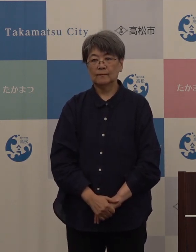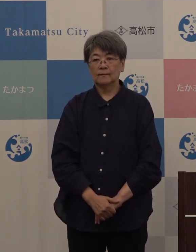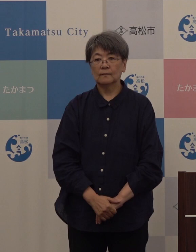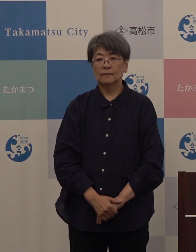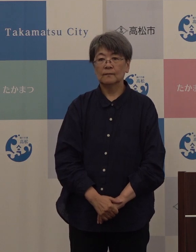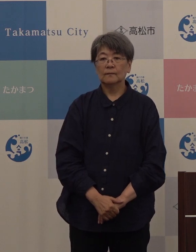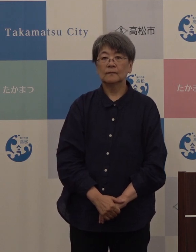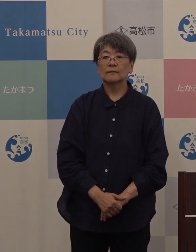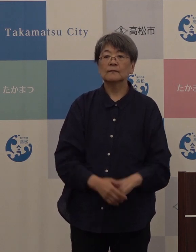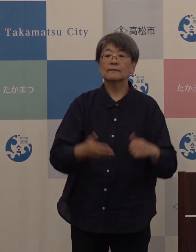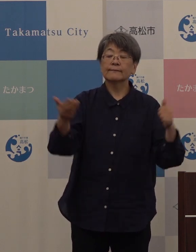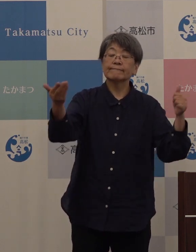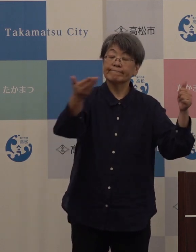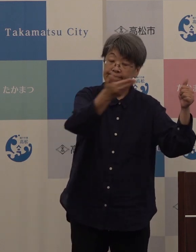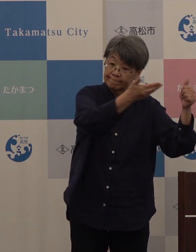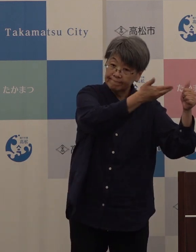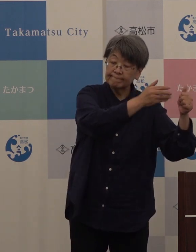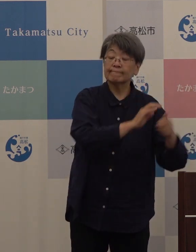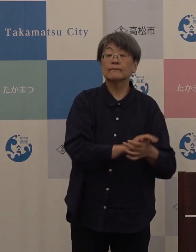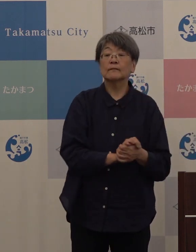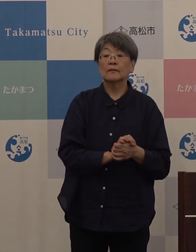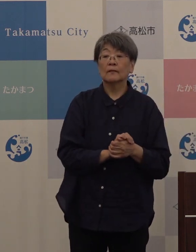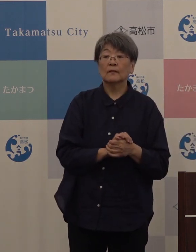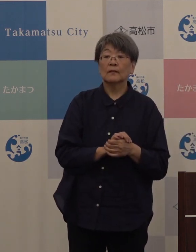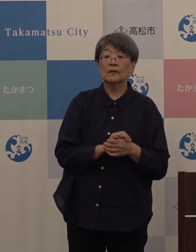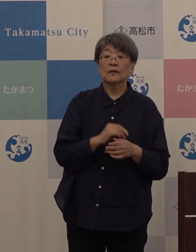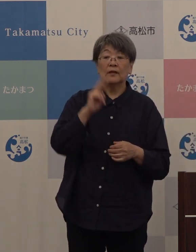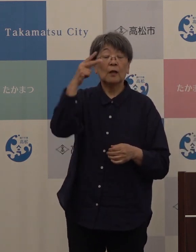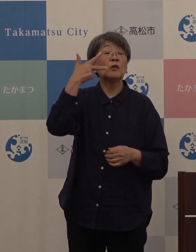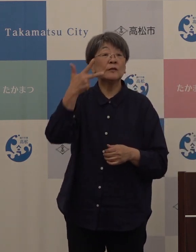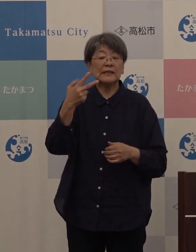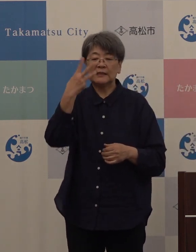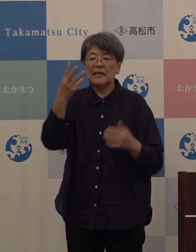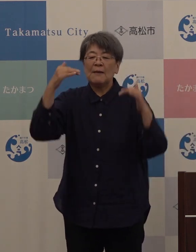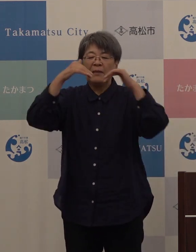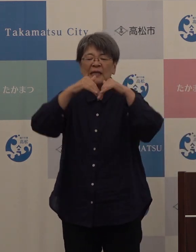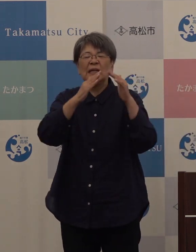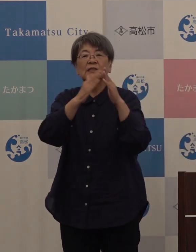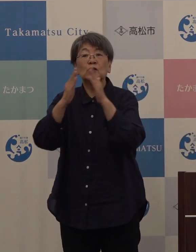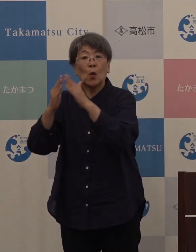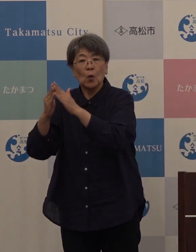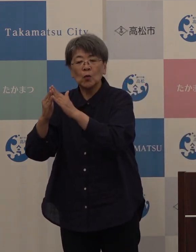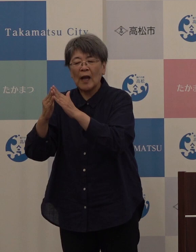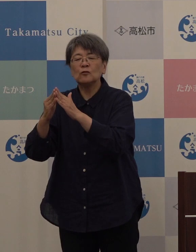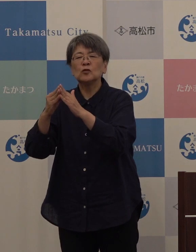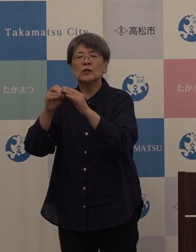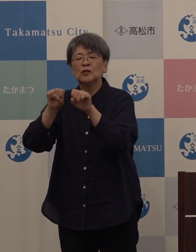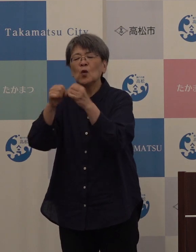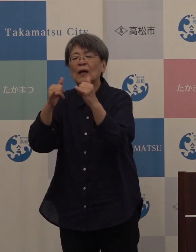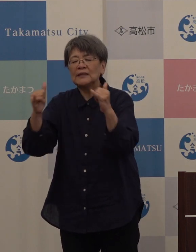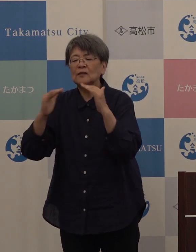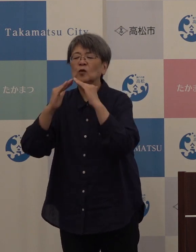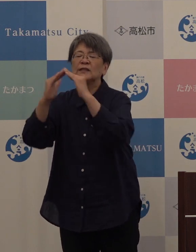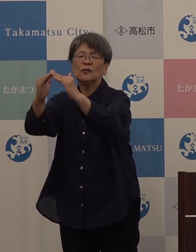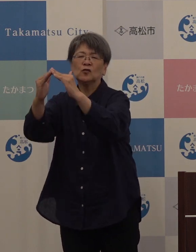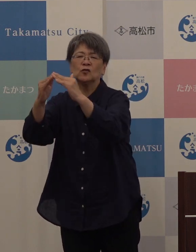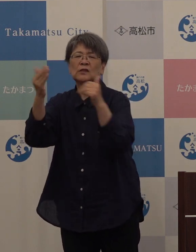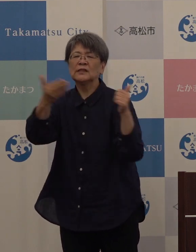すみません、KSB 野村主です。高松市三谷町にある障害者支援施設のことでお伺いしたいんですけれど、